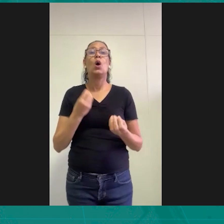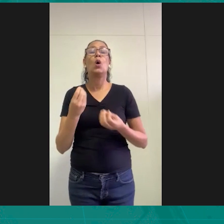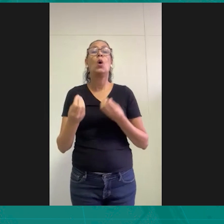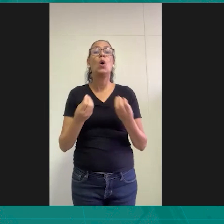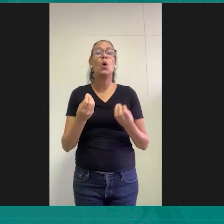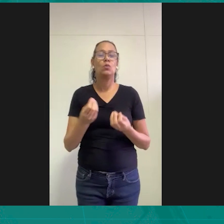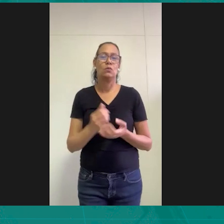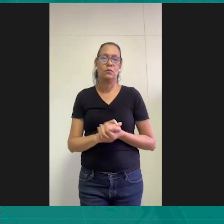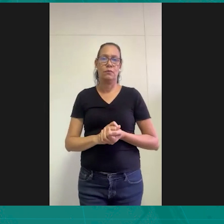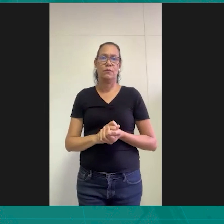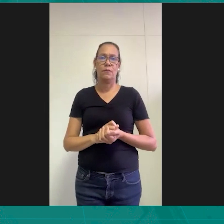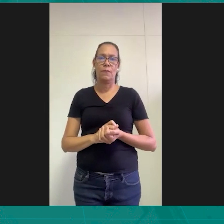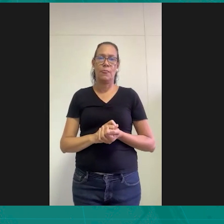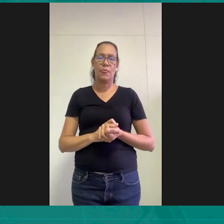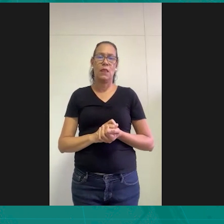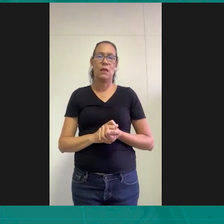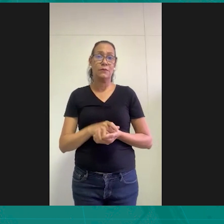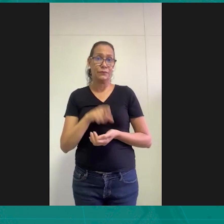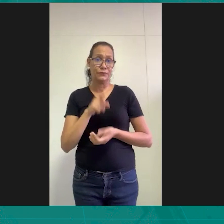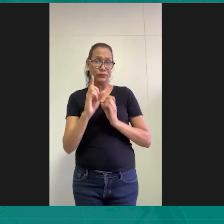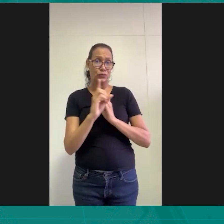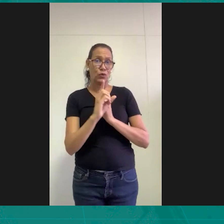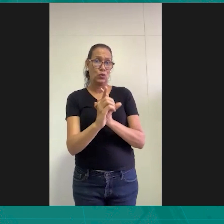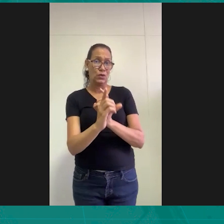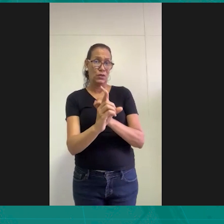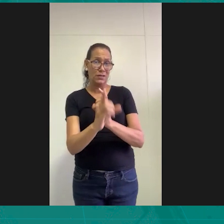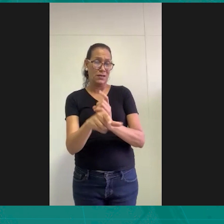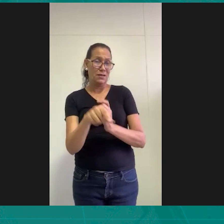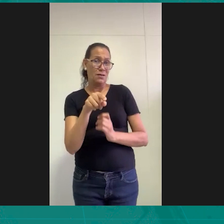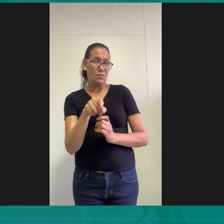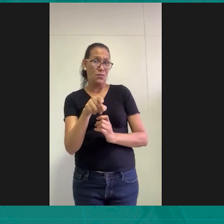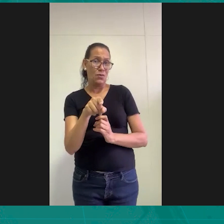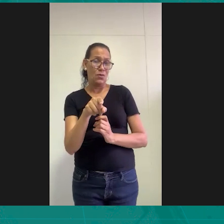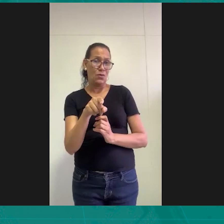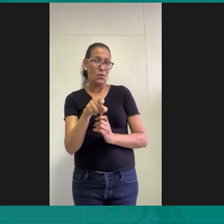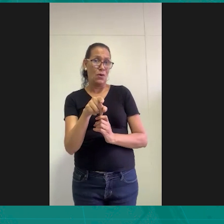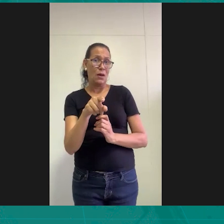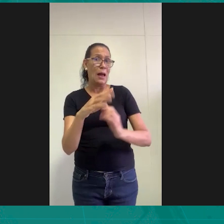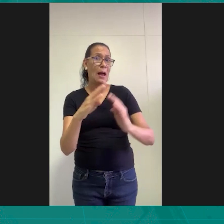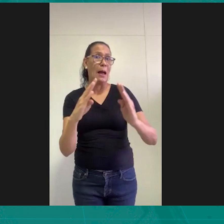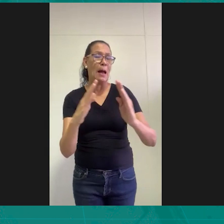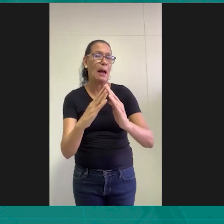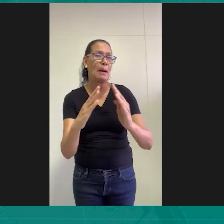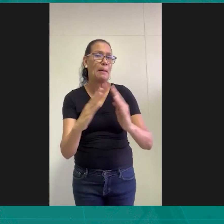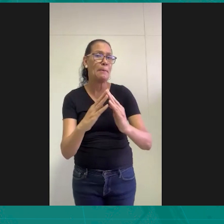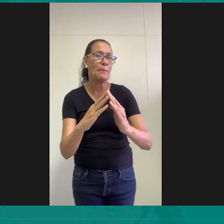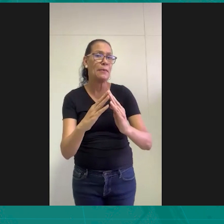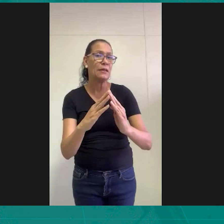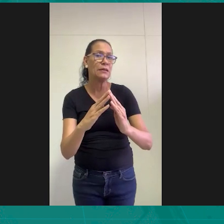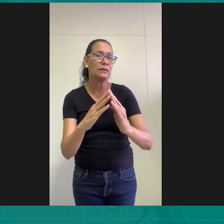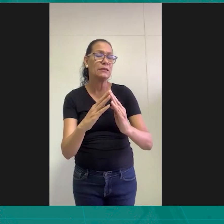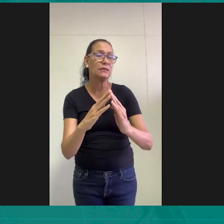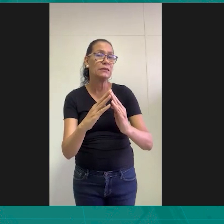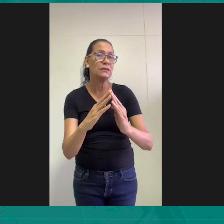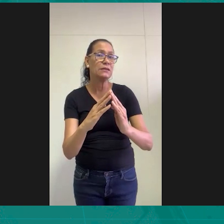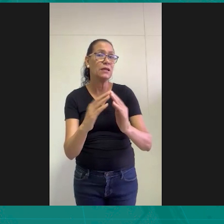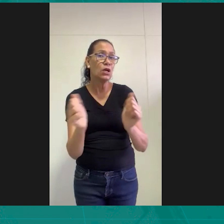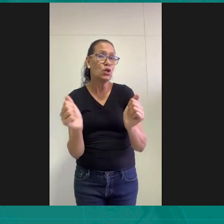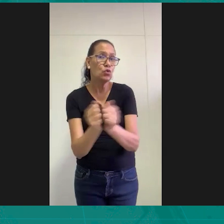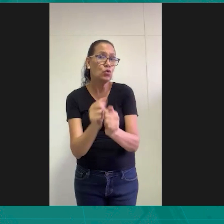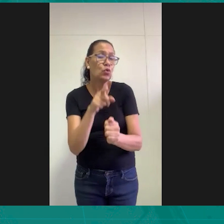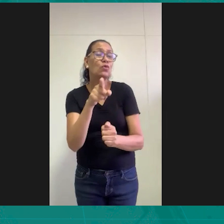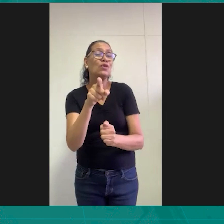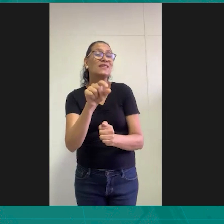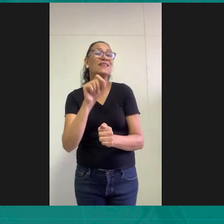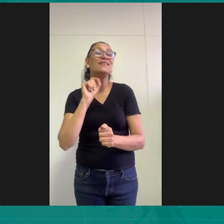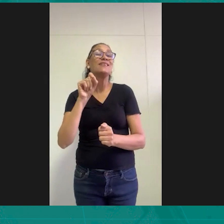conheceis porque Ele habita convosco. Quem habitava com eles? Jesus. Jesus habitava